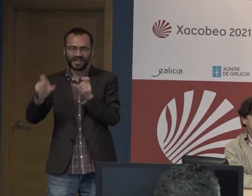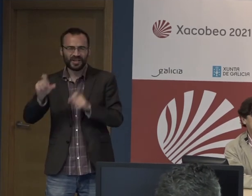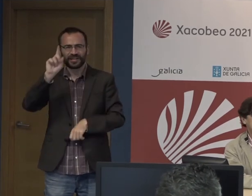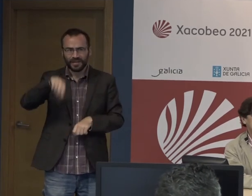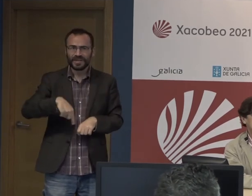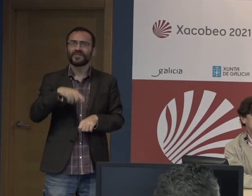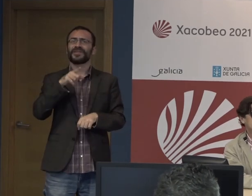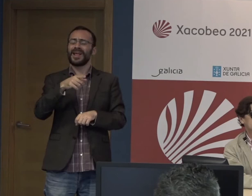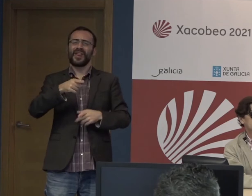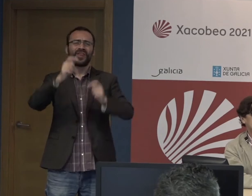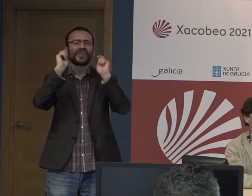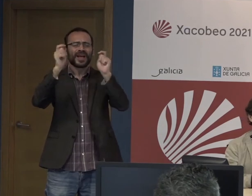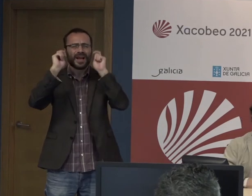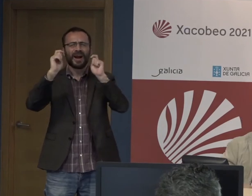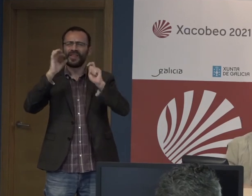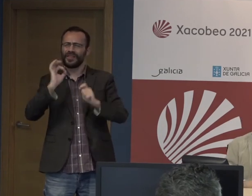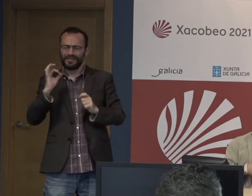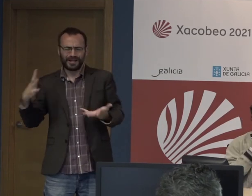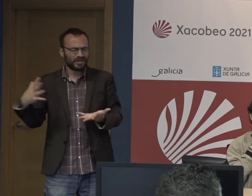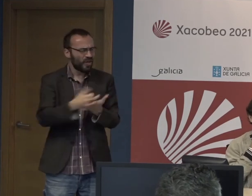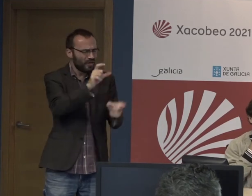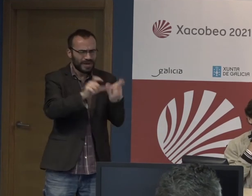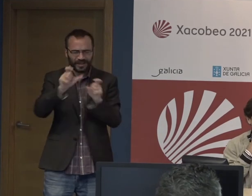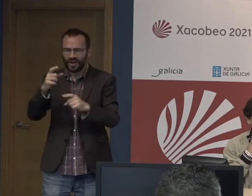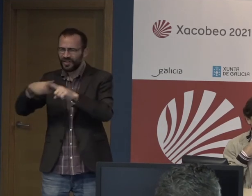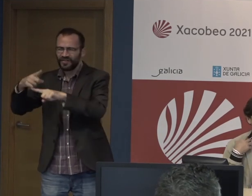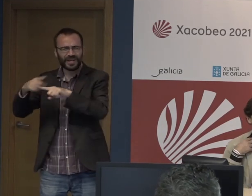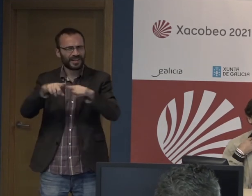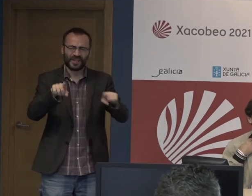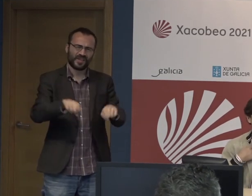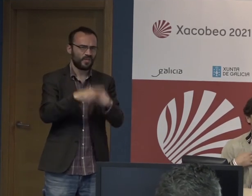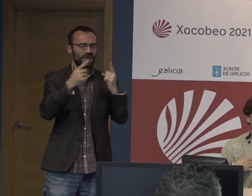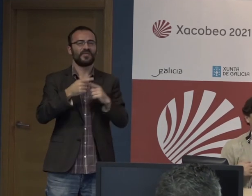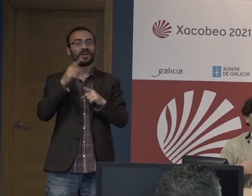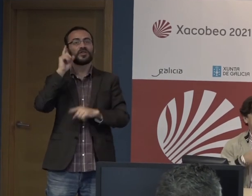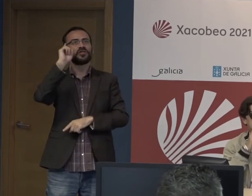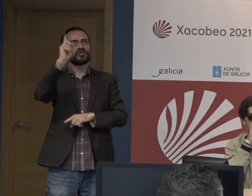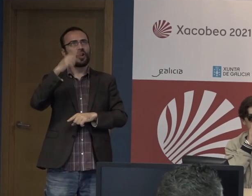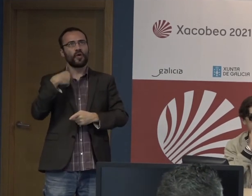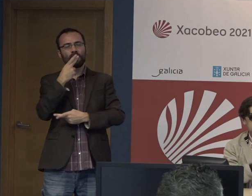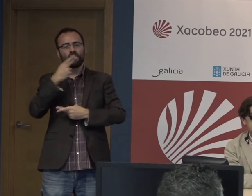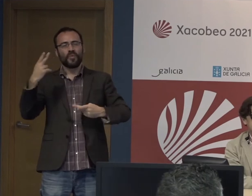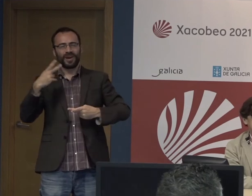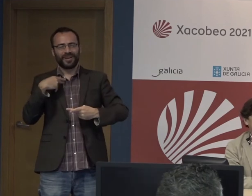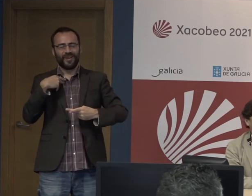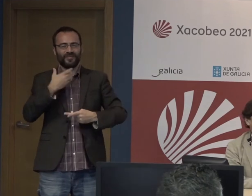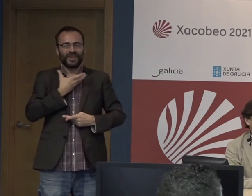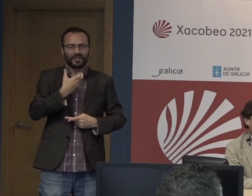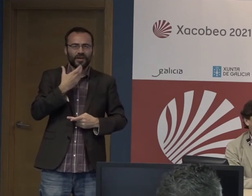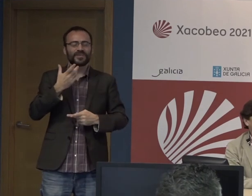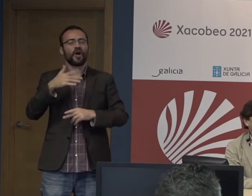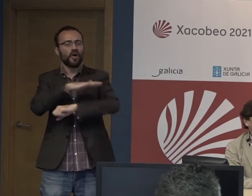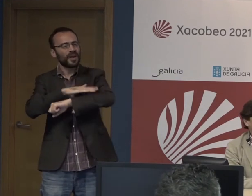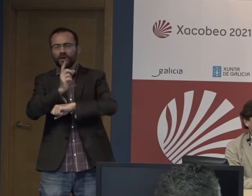fuera para todos, un Sacobeo de todos, no solo creado, diseñado desde la administración, sino donde todos